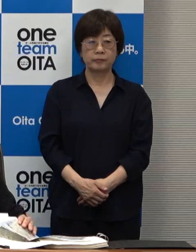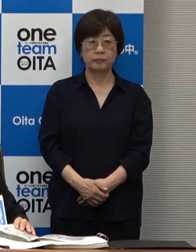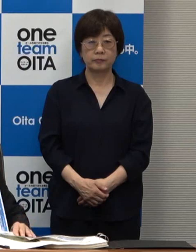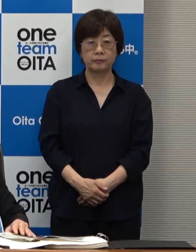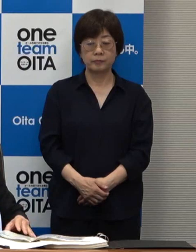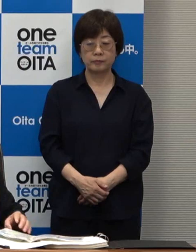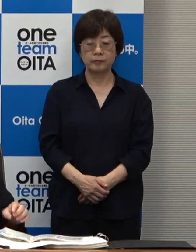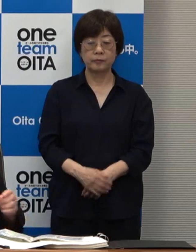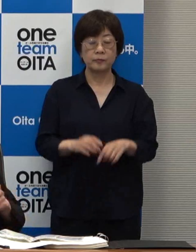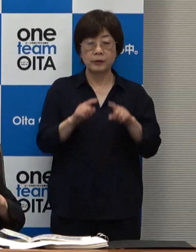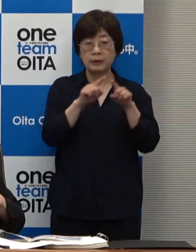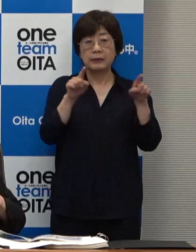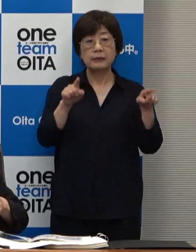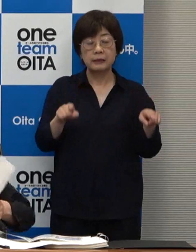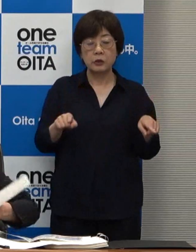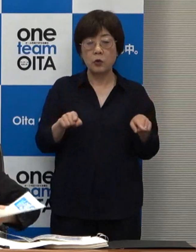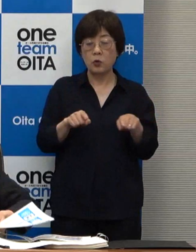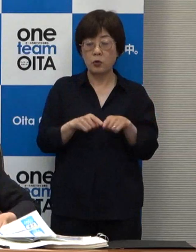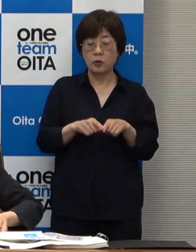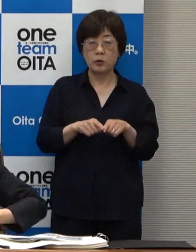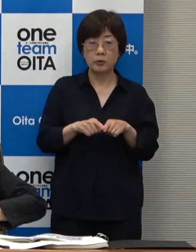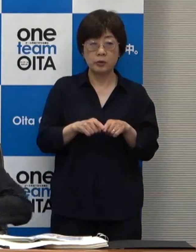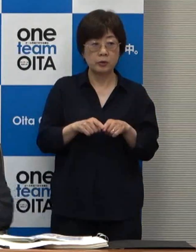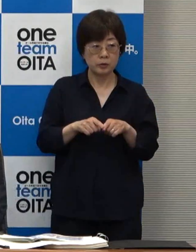説明させていただきます。